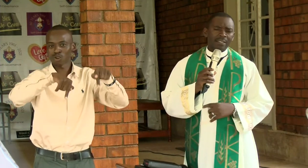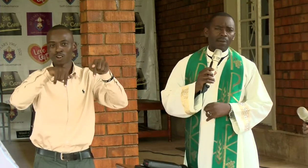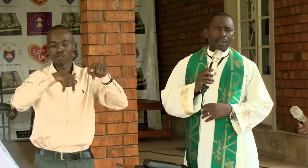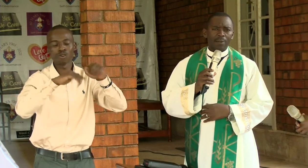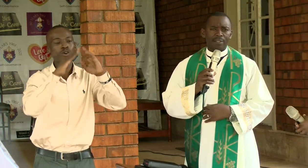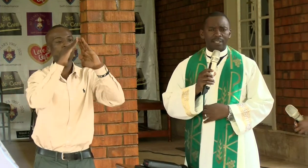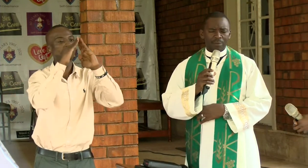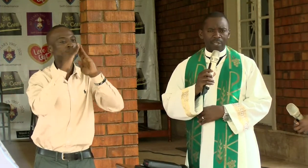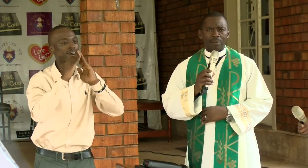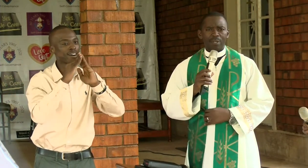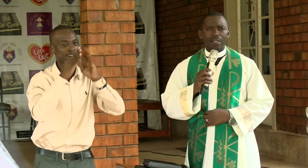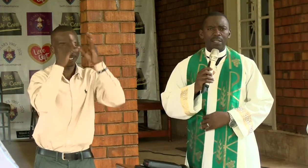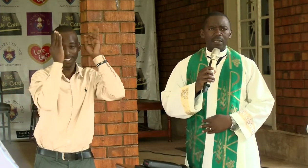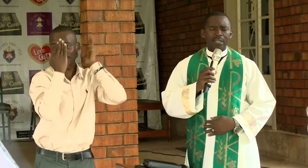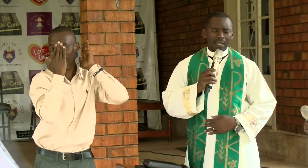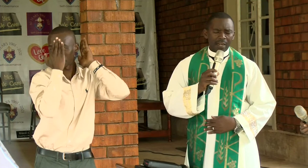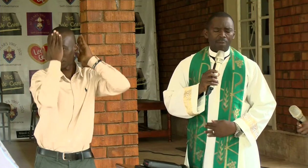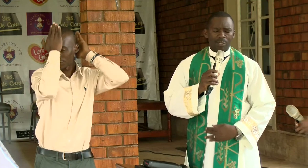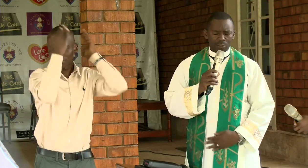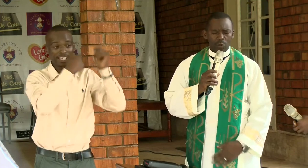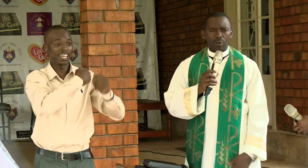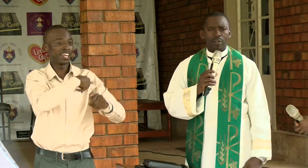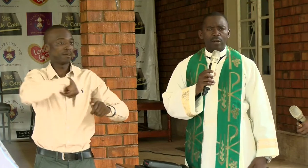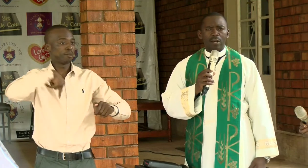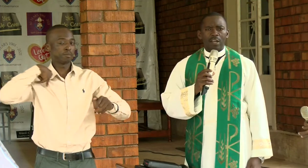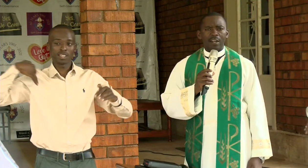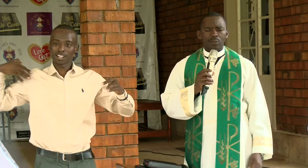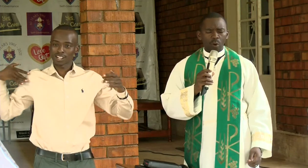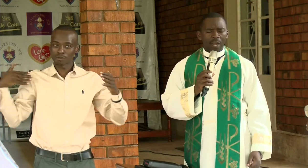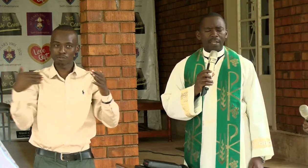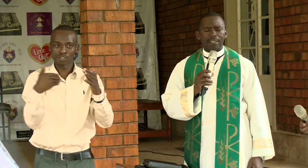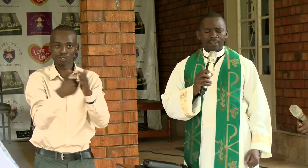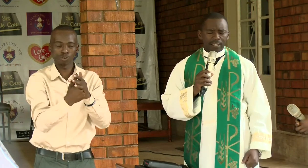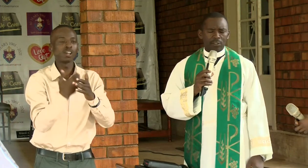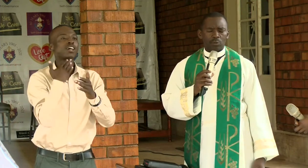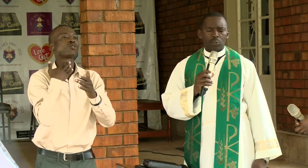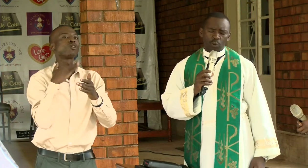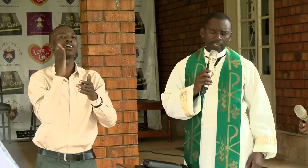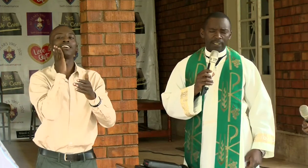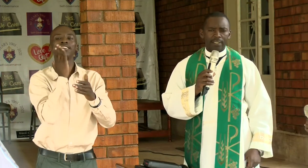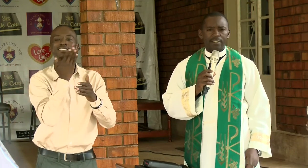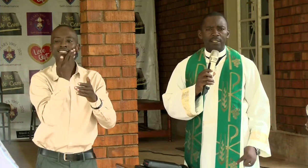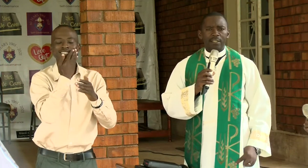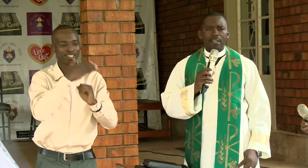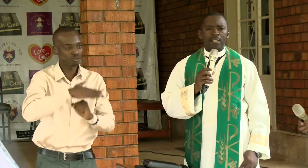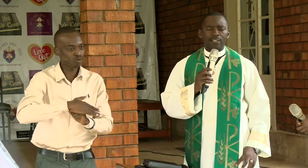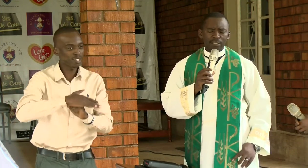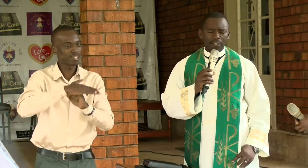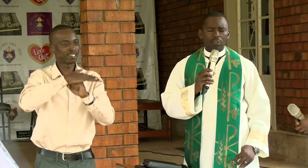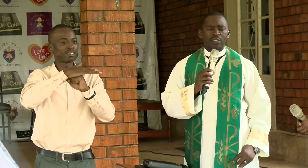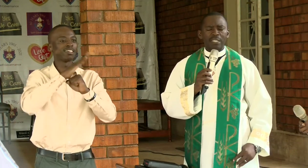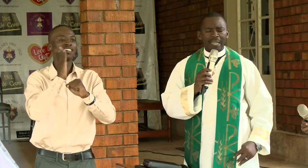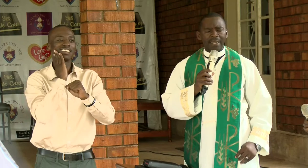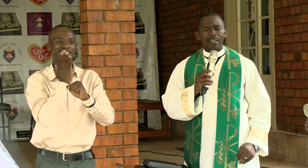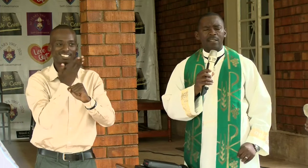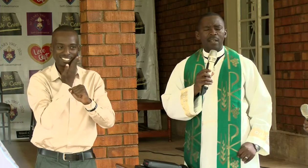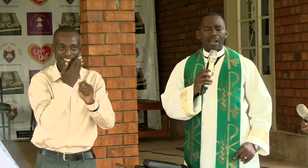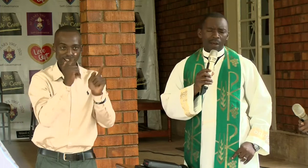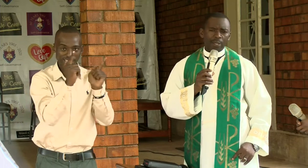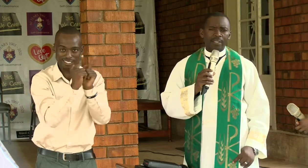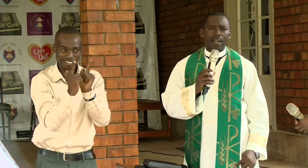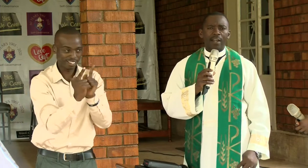maka ga Ssaabalabirizi e Namirembe era nga bulijjo nga twagala ekisa ekyo kituwanirire ekisa ekyo